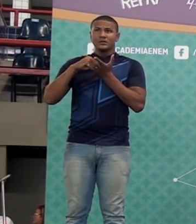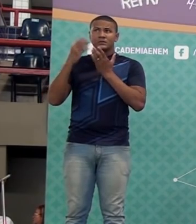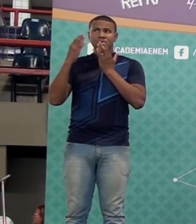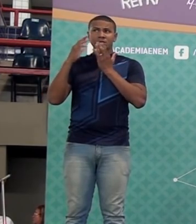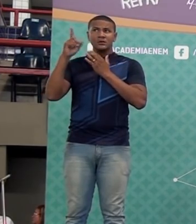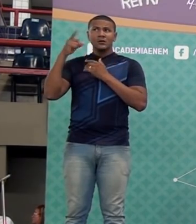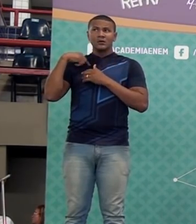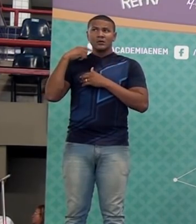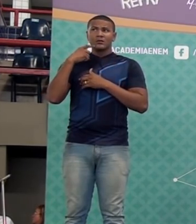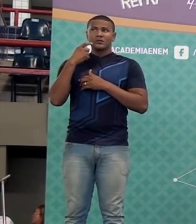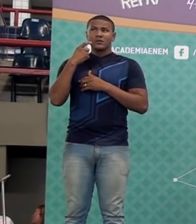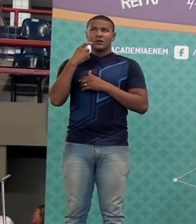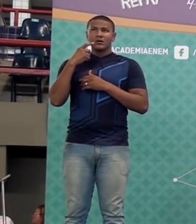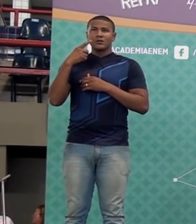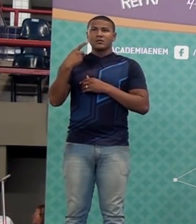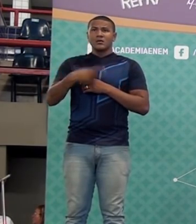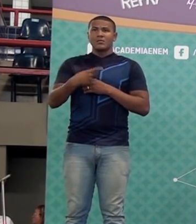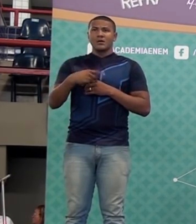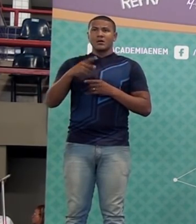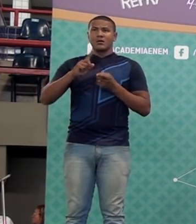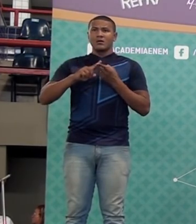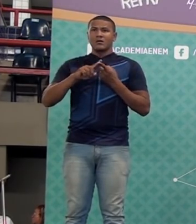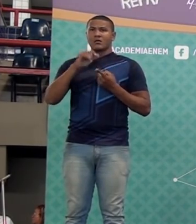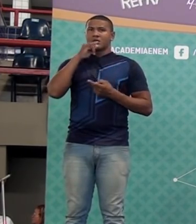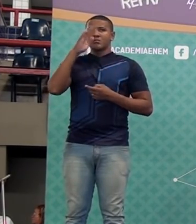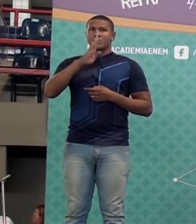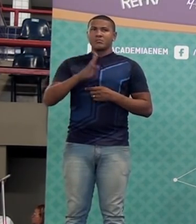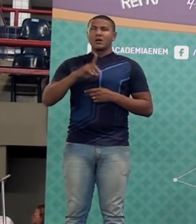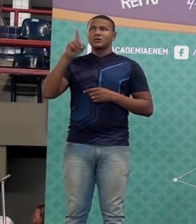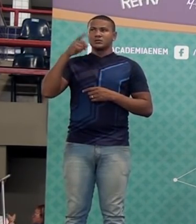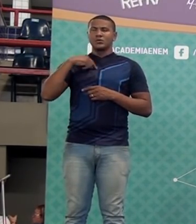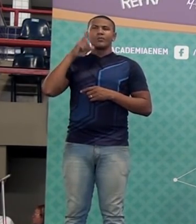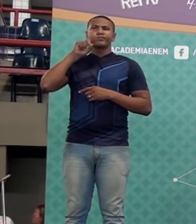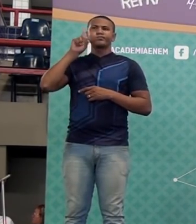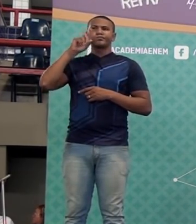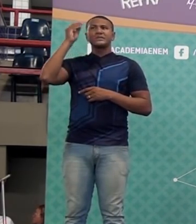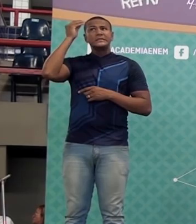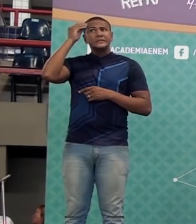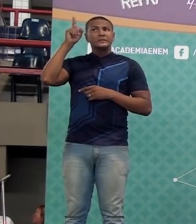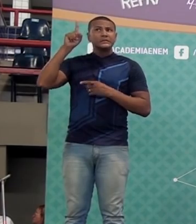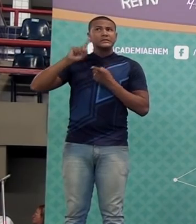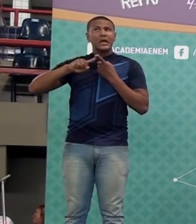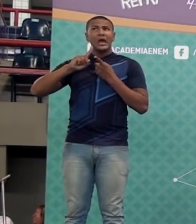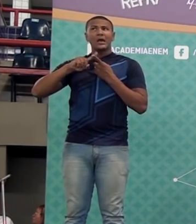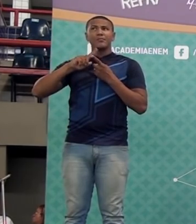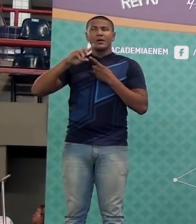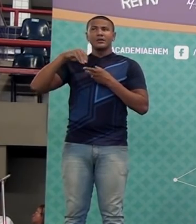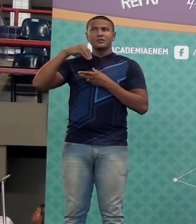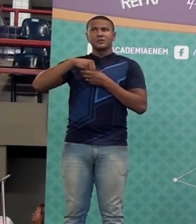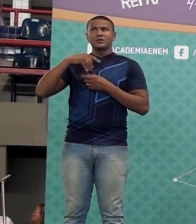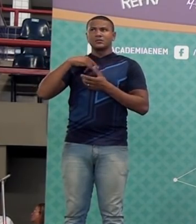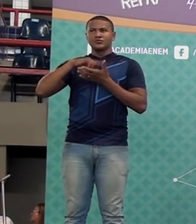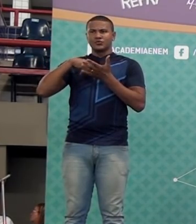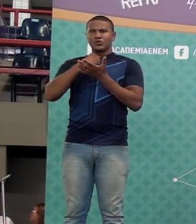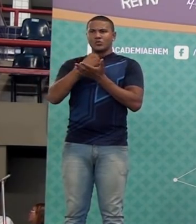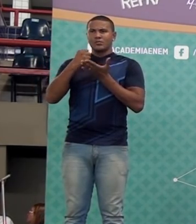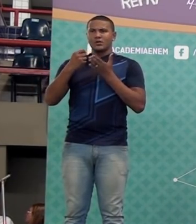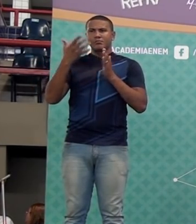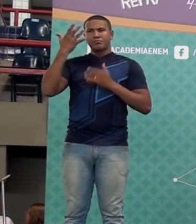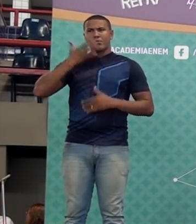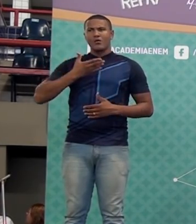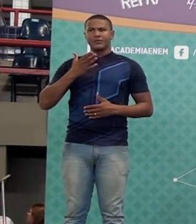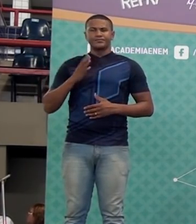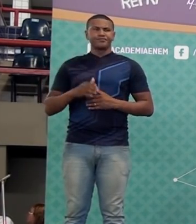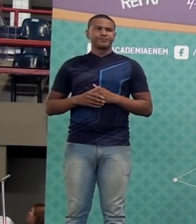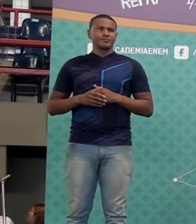golpe militar de 64 que derrubou o João Goulart no Brasil. Sem dúvida nenhuma, e há documentos que comprovam isso. Vamos